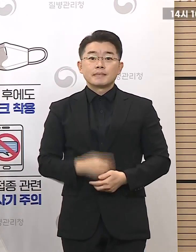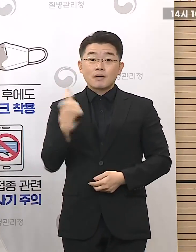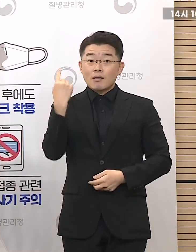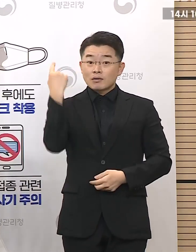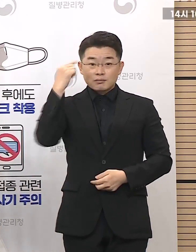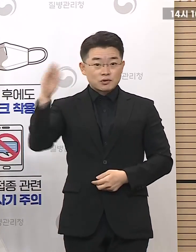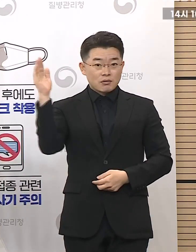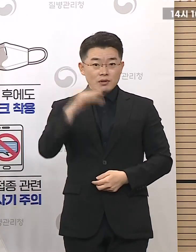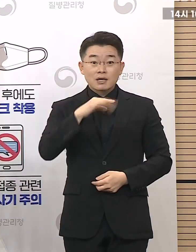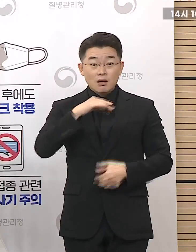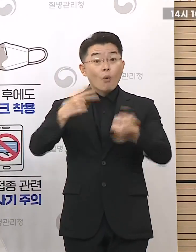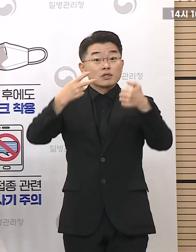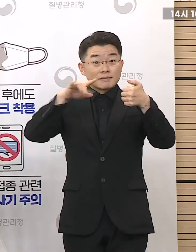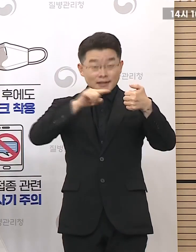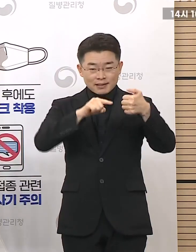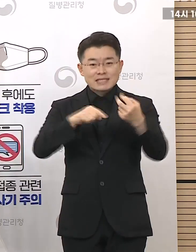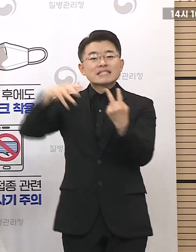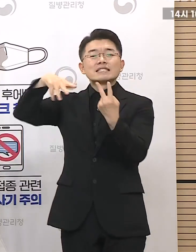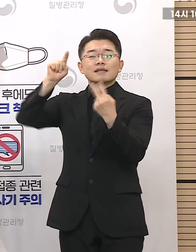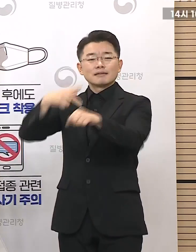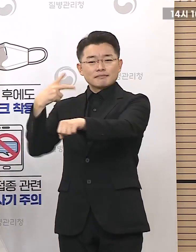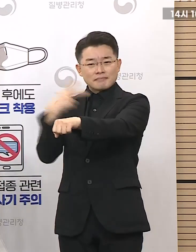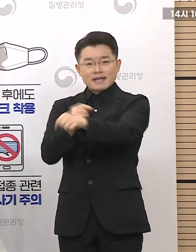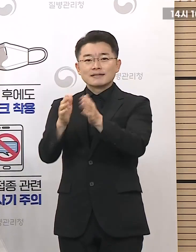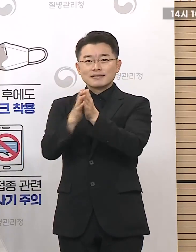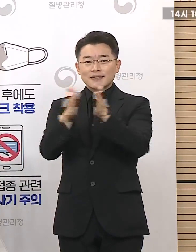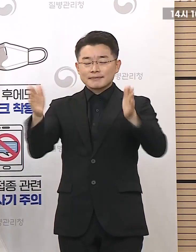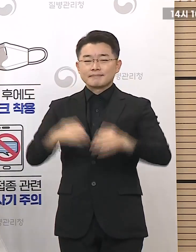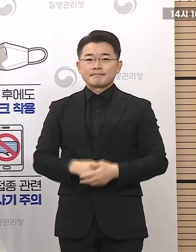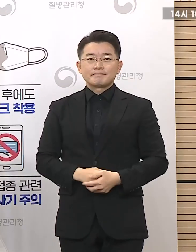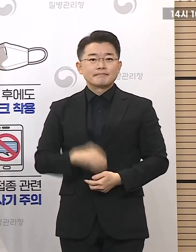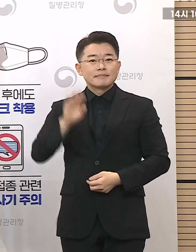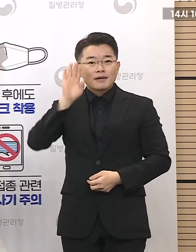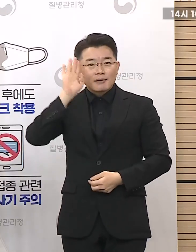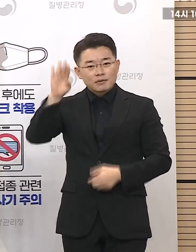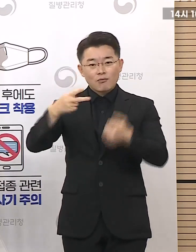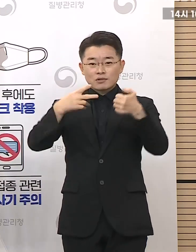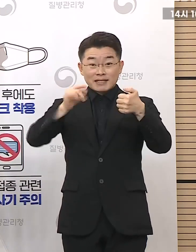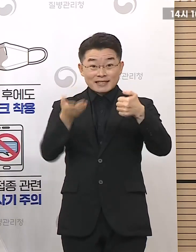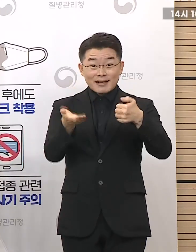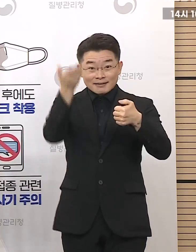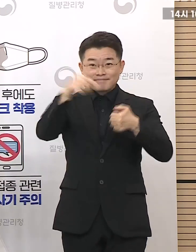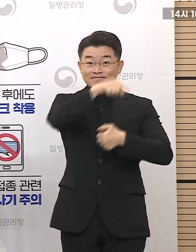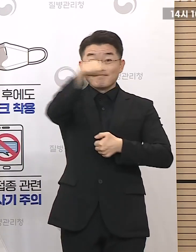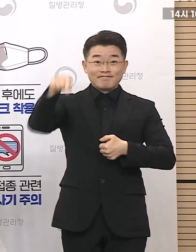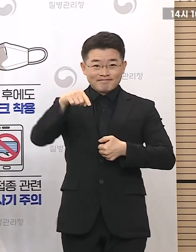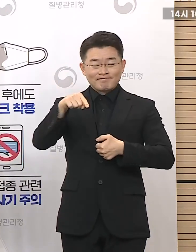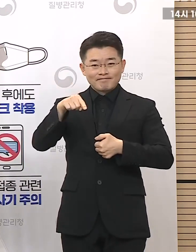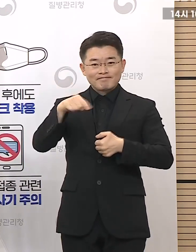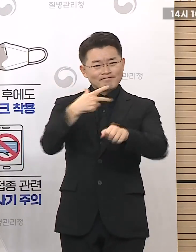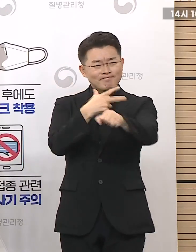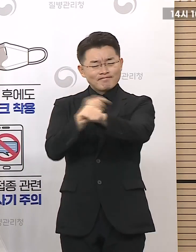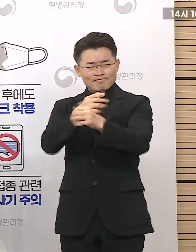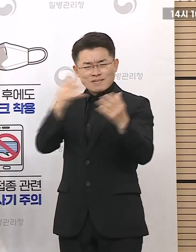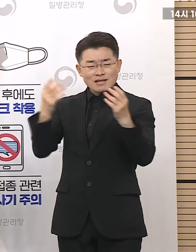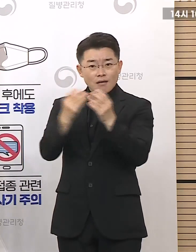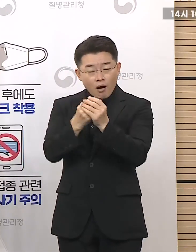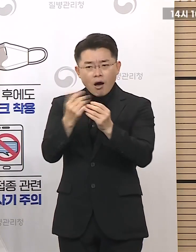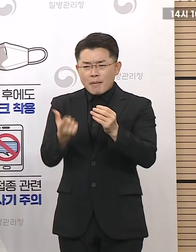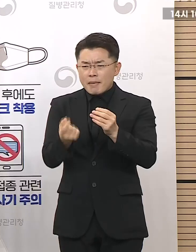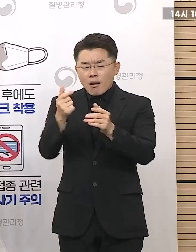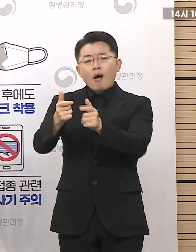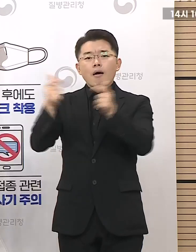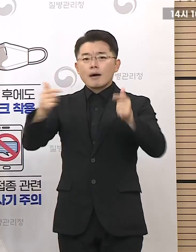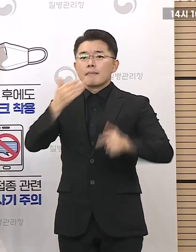어제부터 50대 연령층의 2차 접종이 시작된 만큼 50대 이상 고위험군의 접종 완료율도